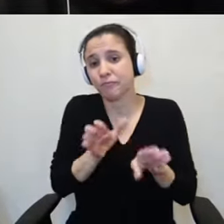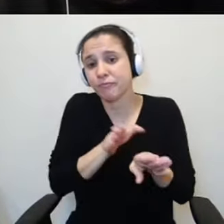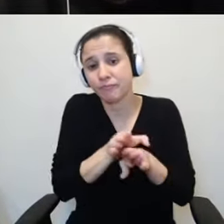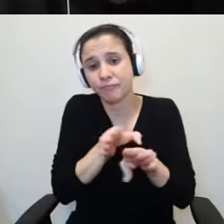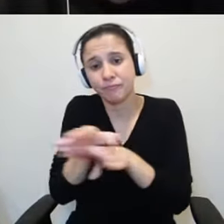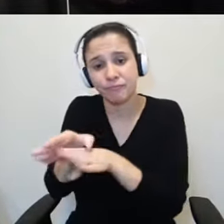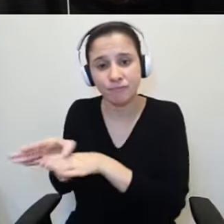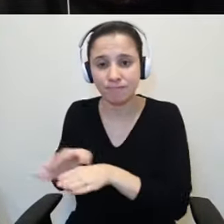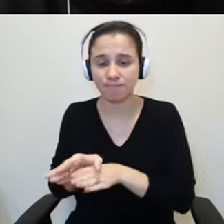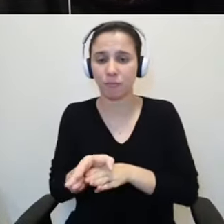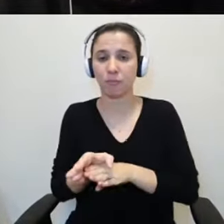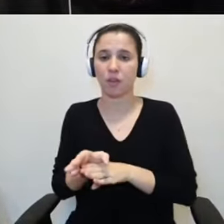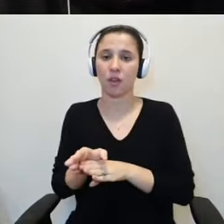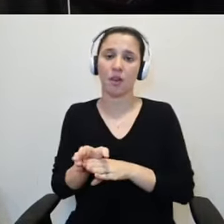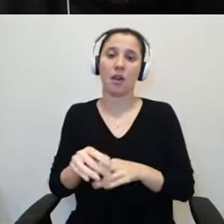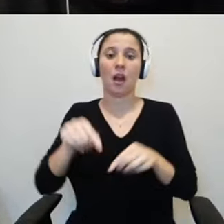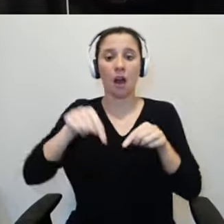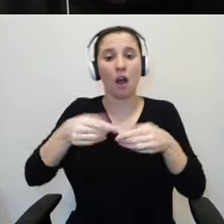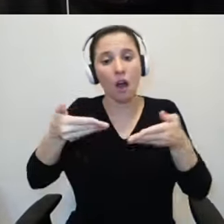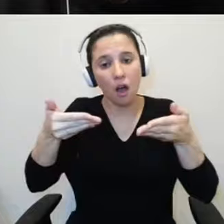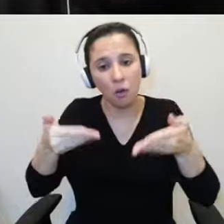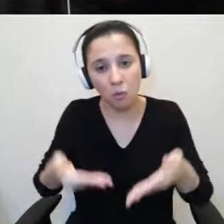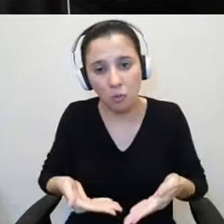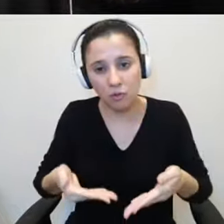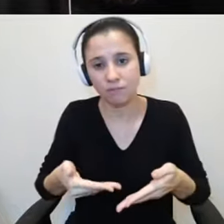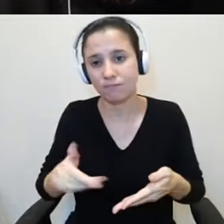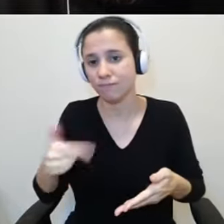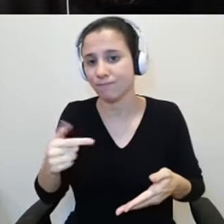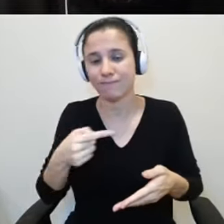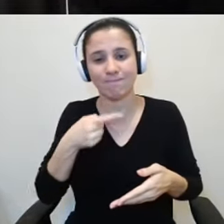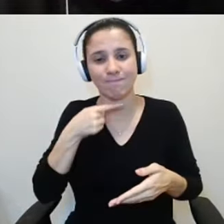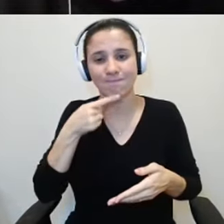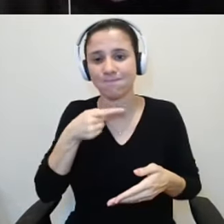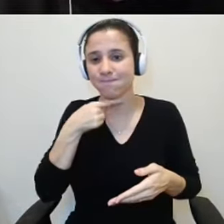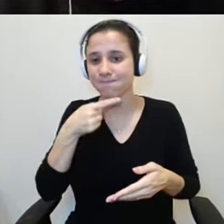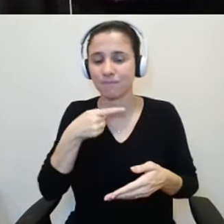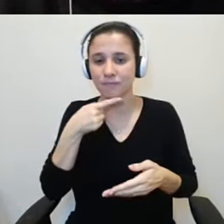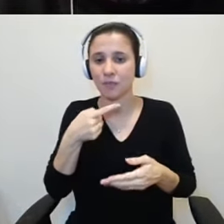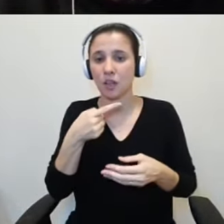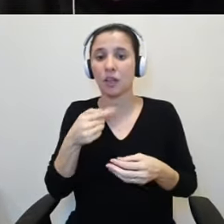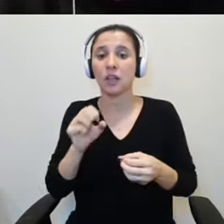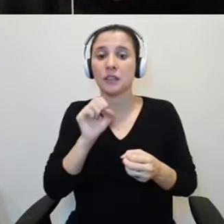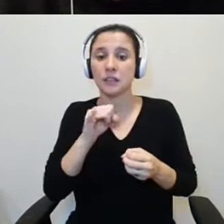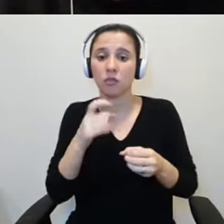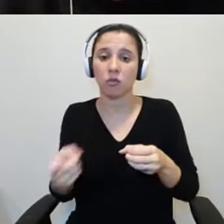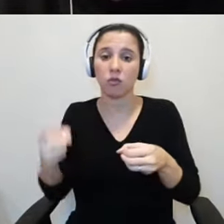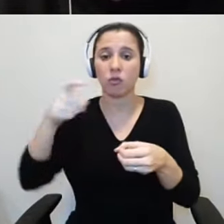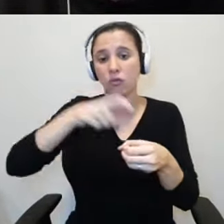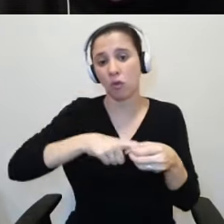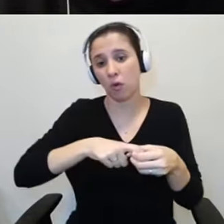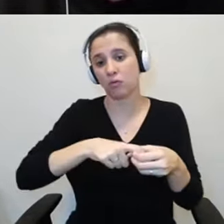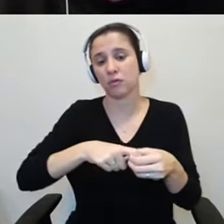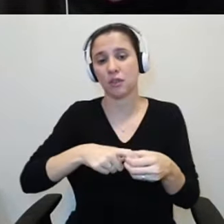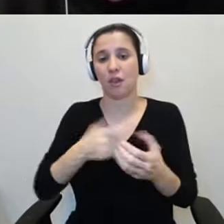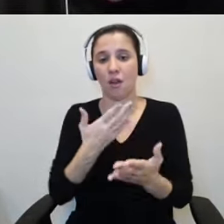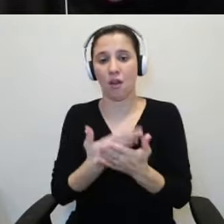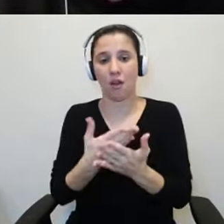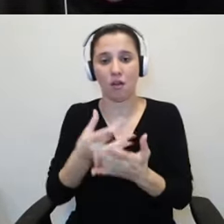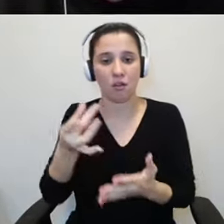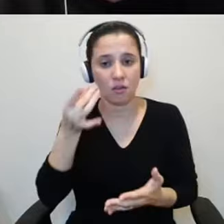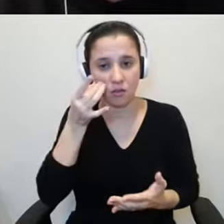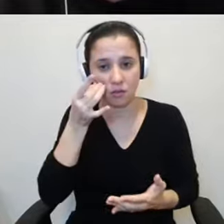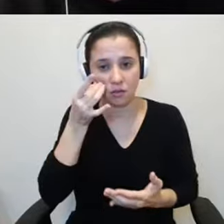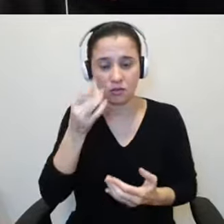nós não temos nenhuma definição de quando isso retorna, de quando a gente terá condições de ter